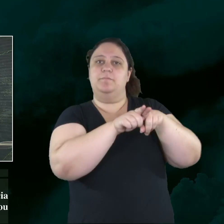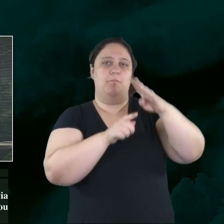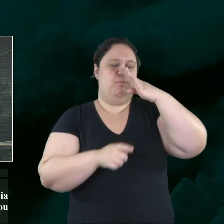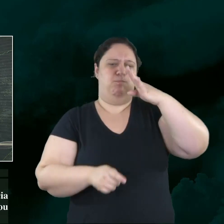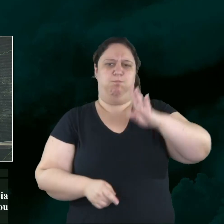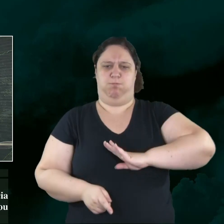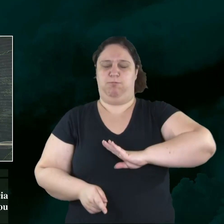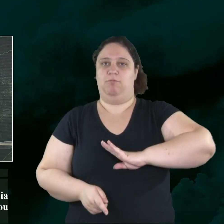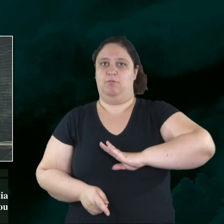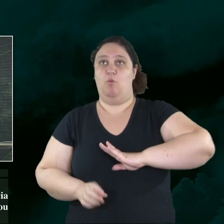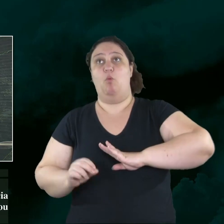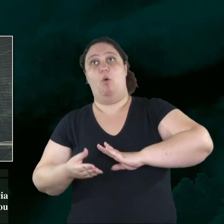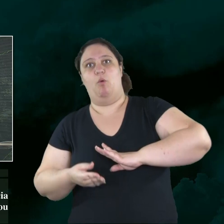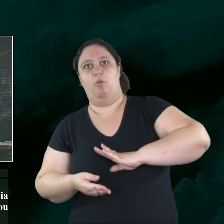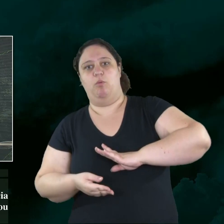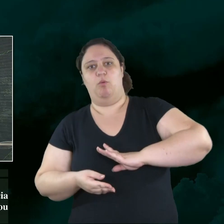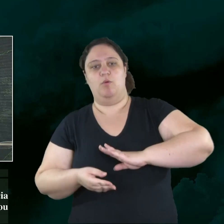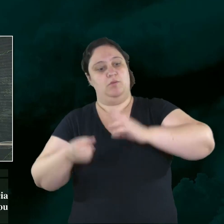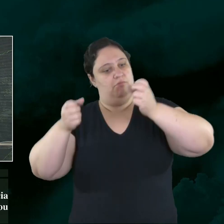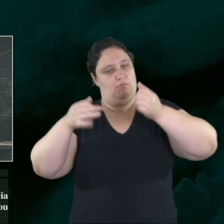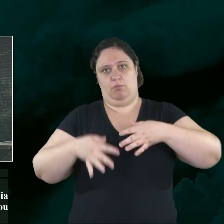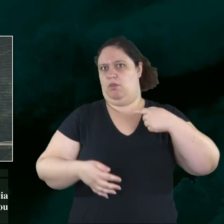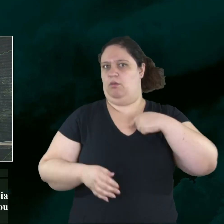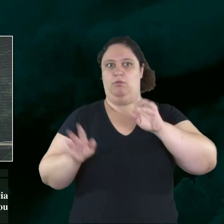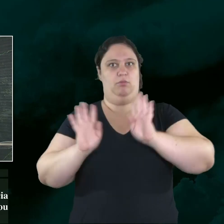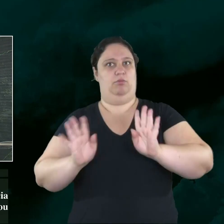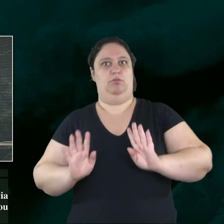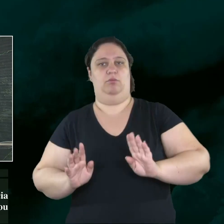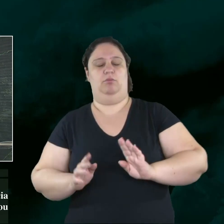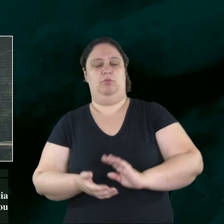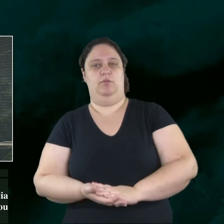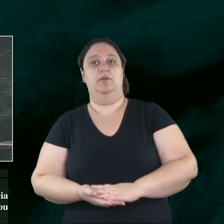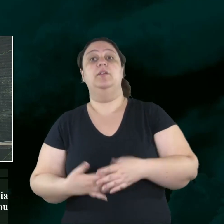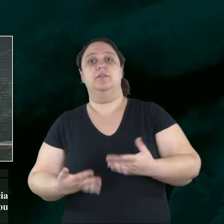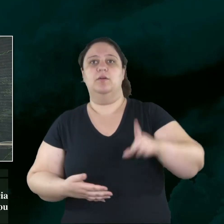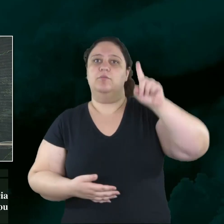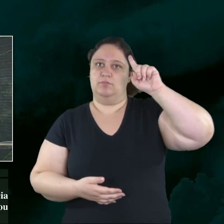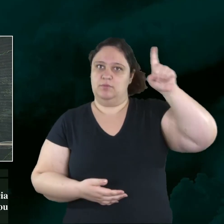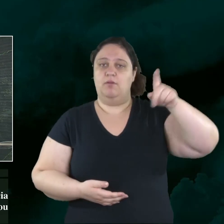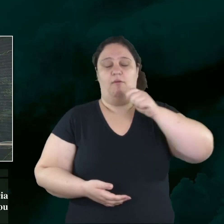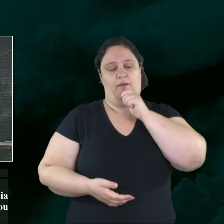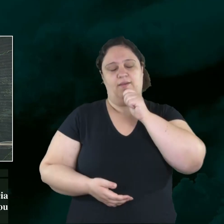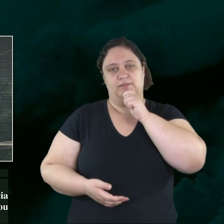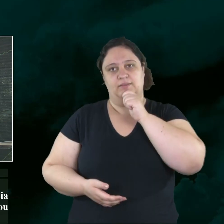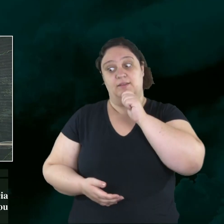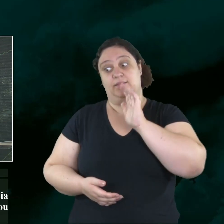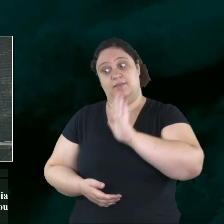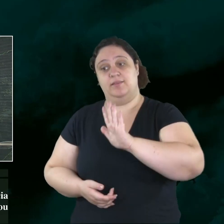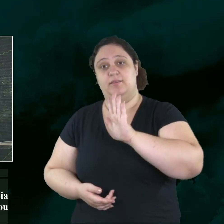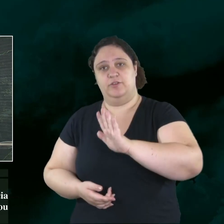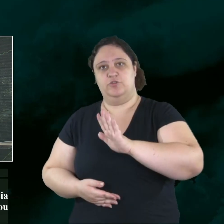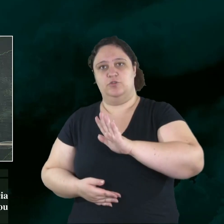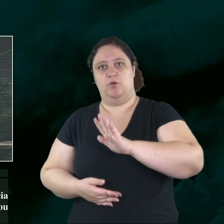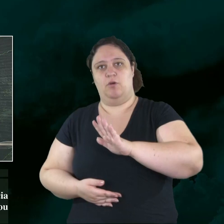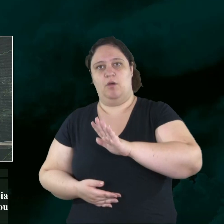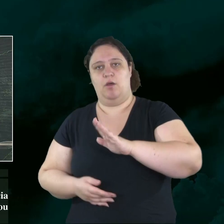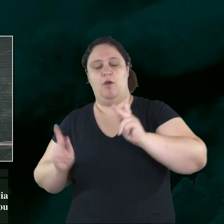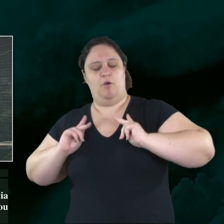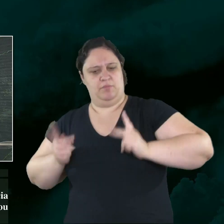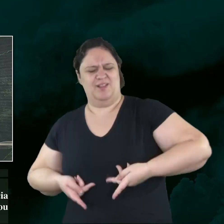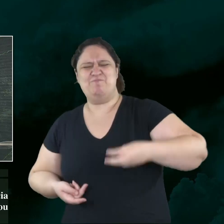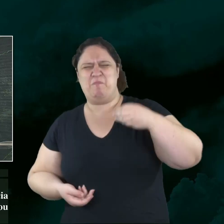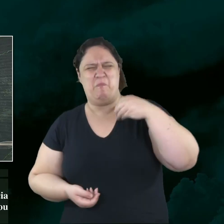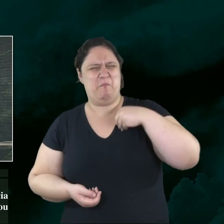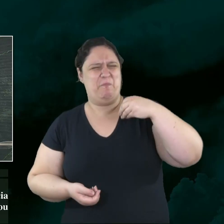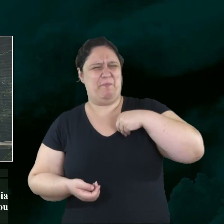ou defendendo-se. Então Deus ainda preservou, mesmo esse homem caído, esse homem pecador, Deus